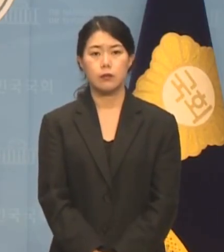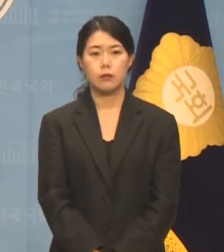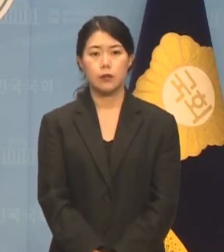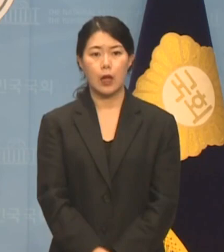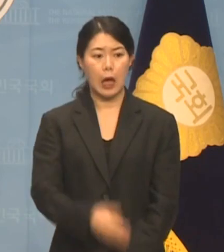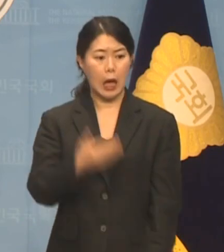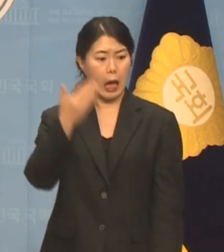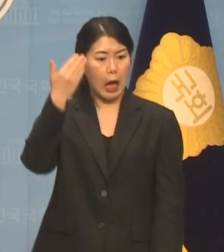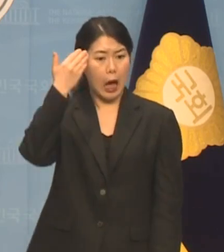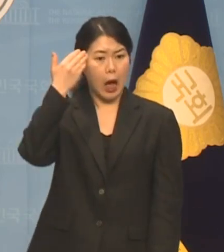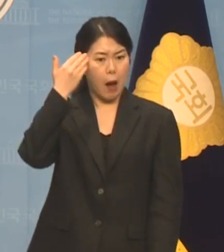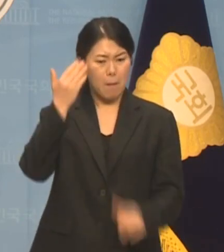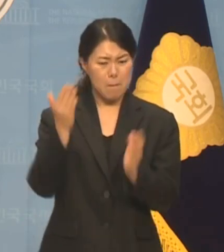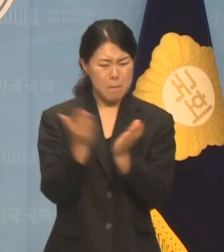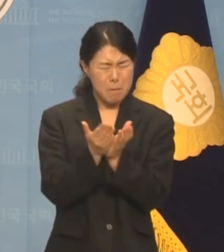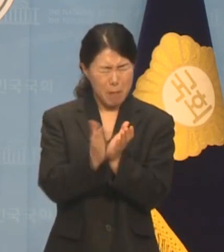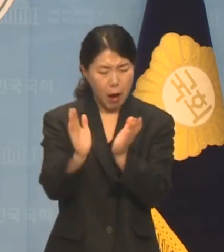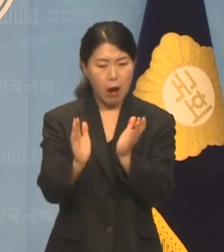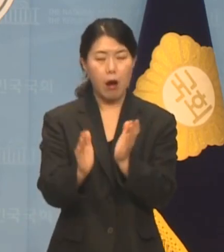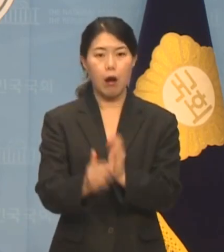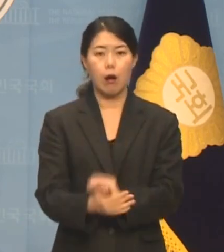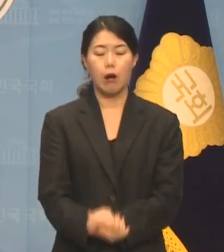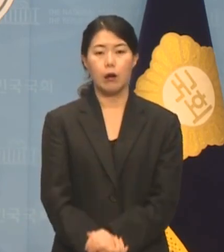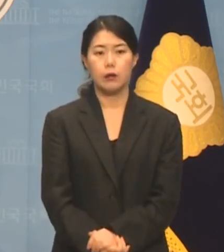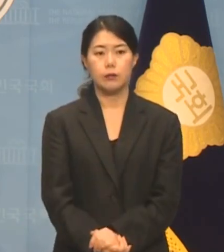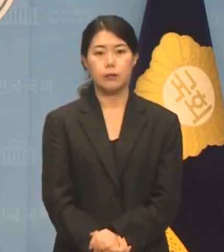상식을 벗어나도 한참을 벗어났습니다.